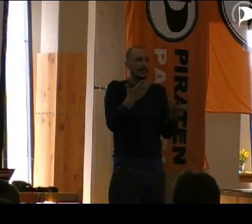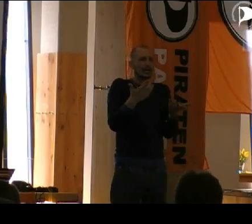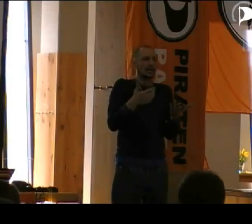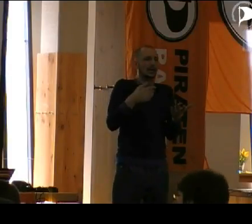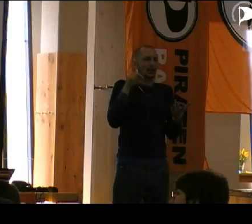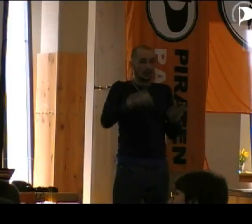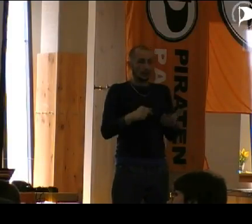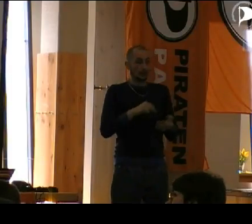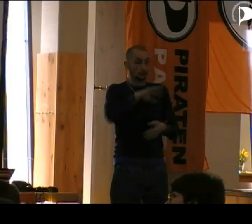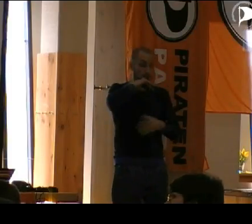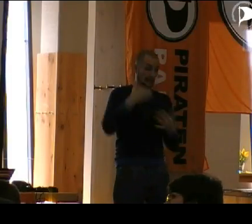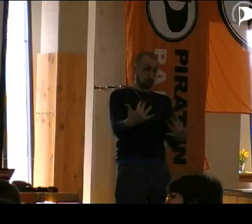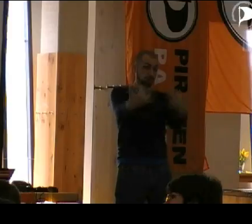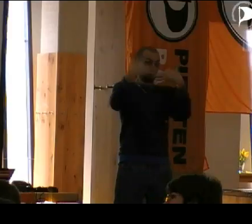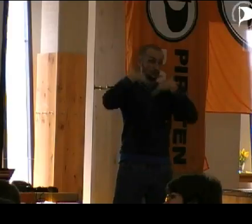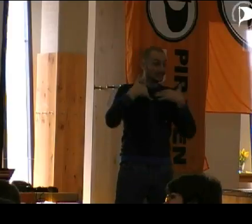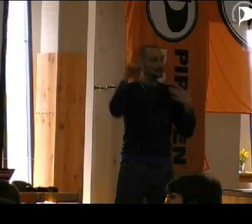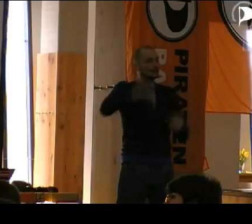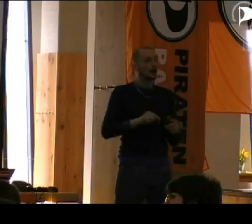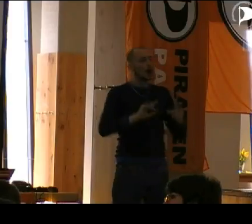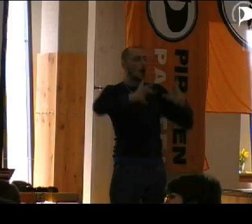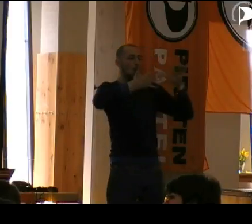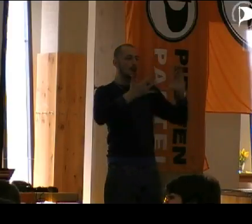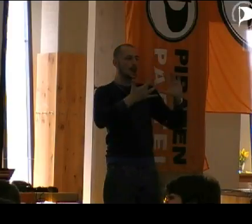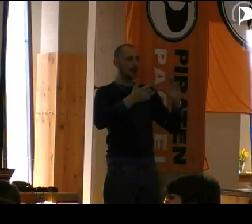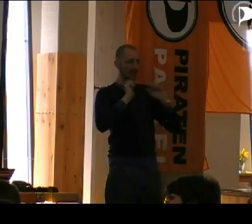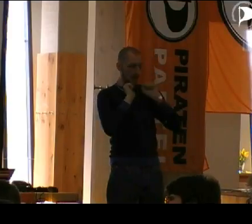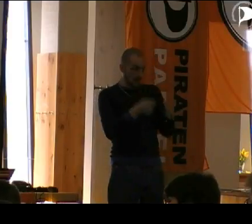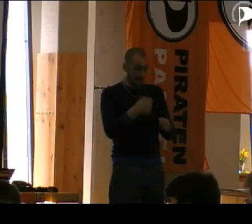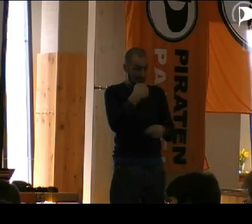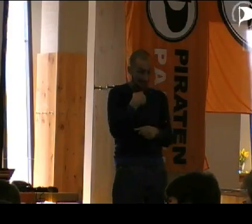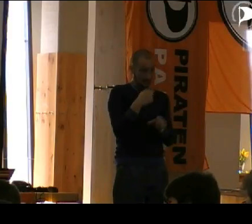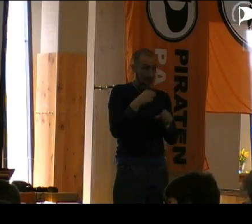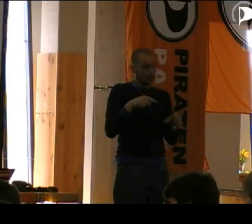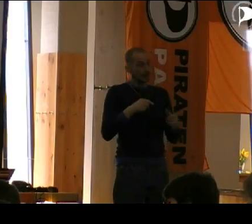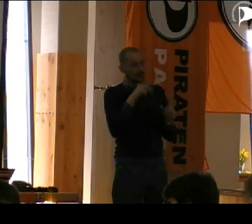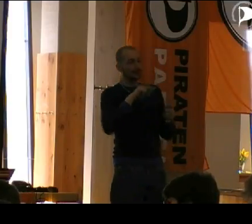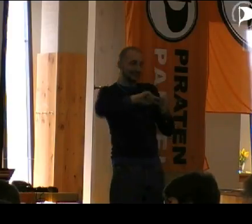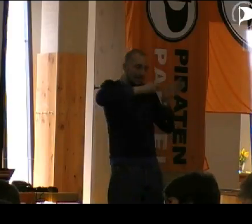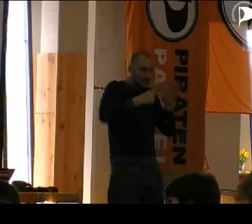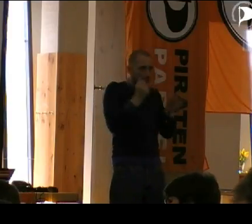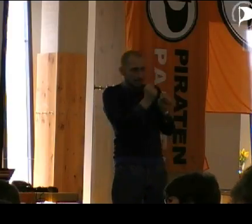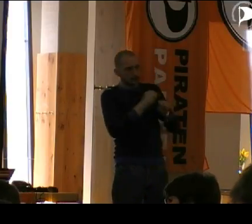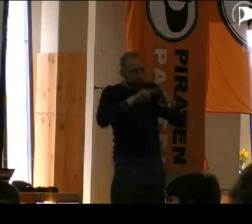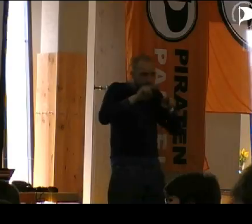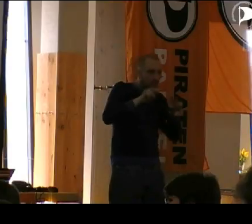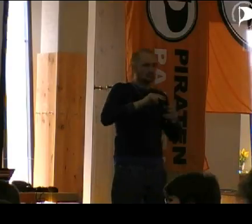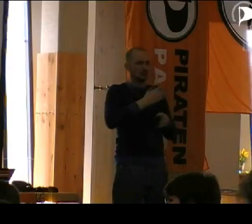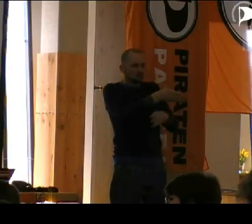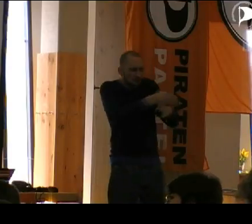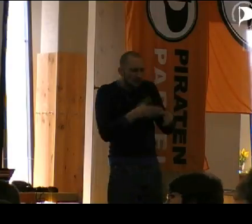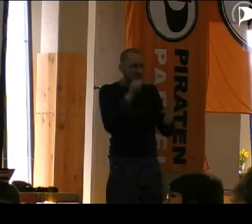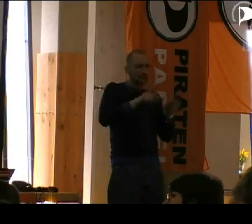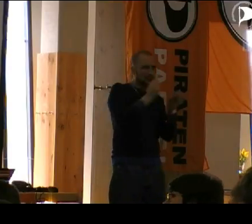berlin war eine online lieblings antrag beschlossen den habe ich technisch umgesetzt und dann auch scharf gestellt sind das dann ein